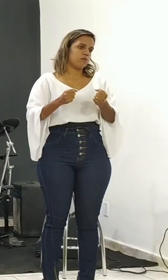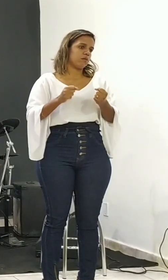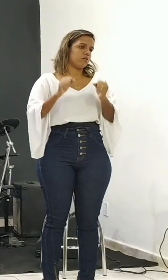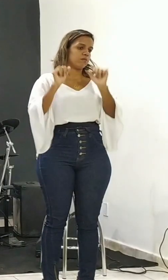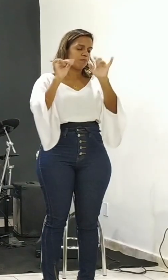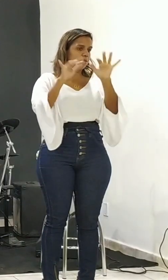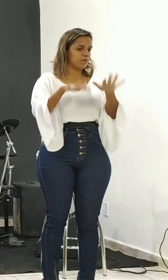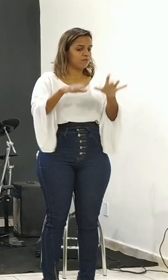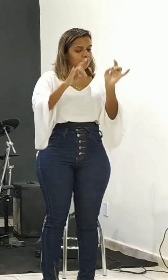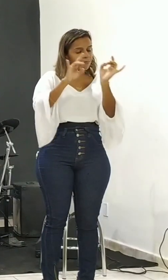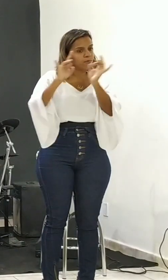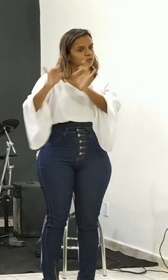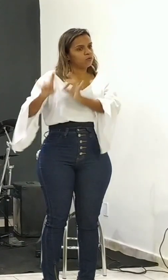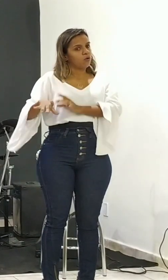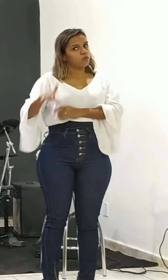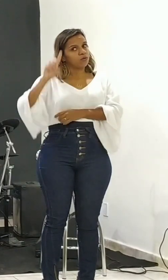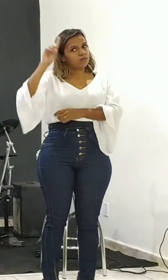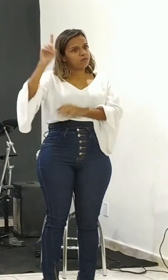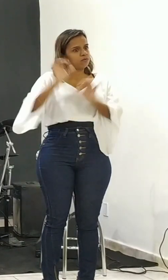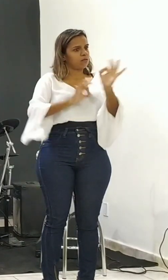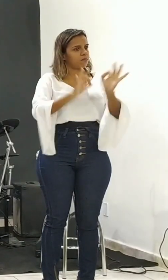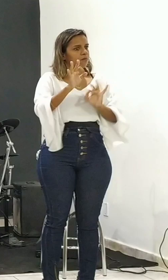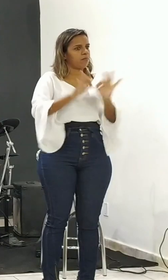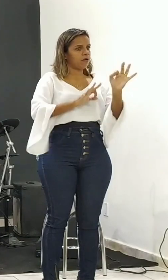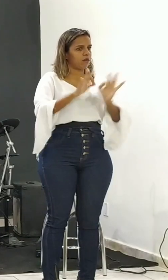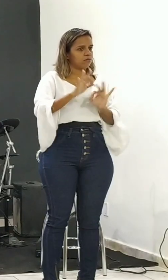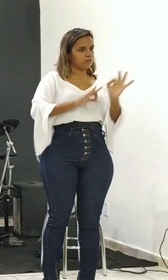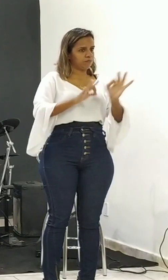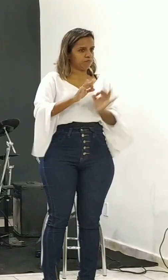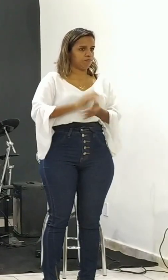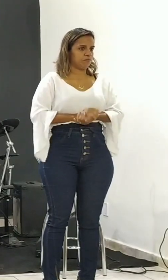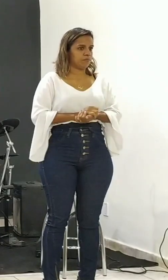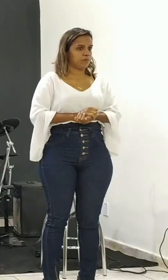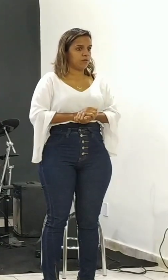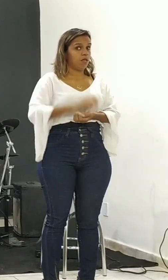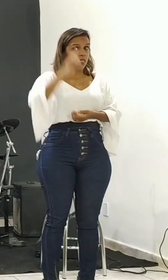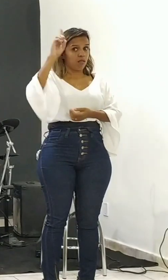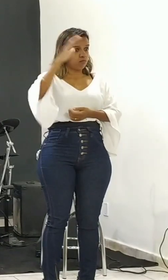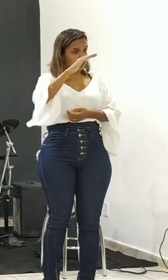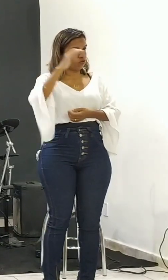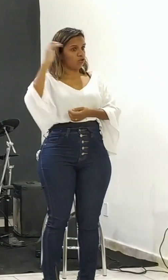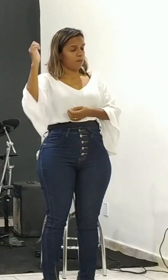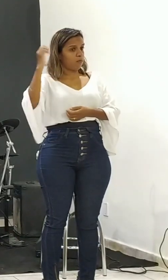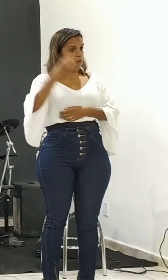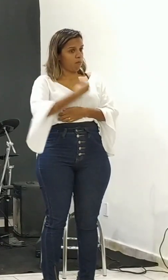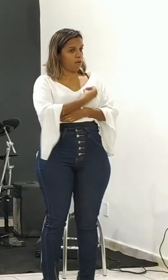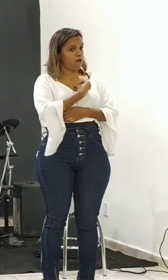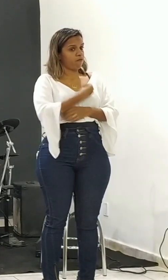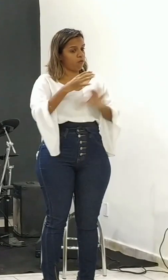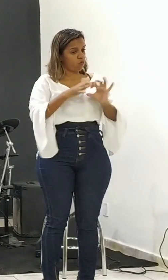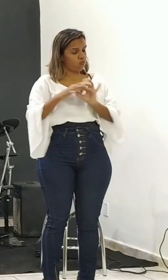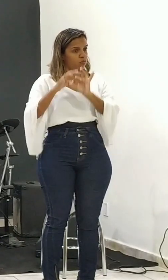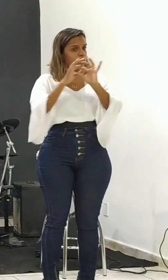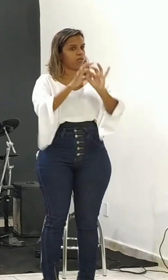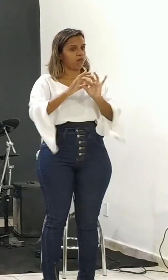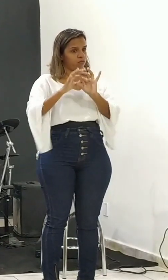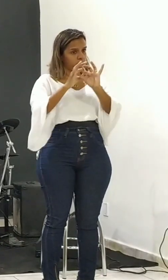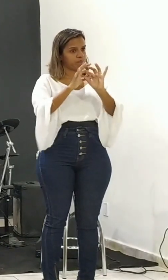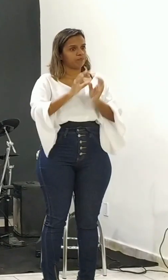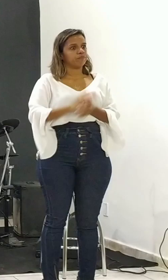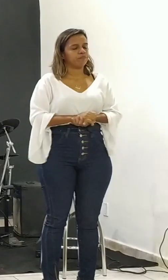você. Deus não te chamou para viver só. Deus te chamou para viver em